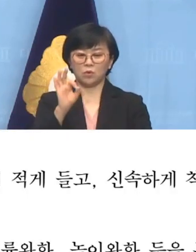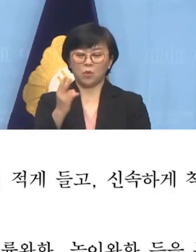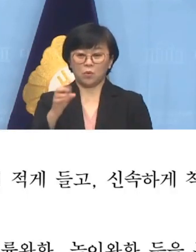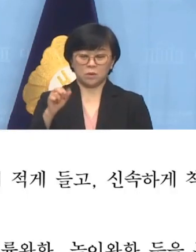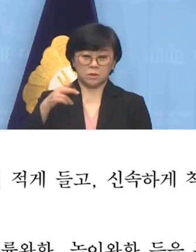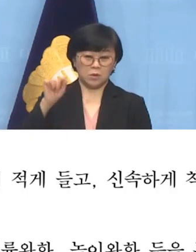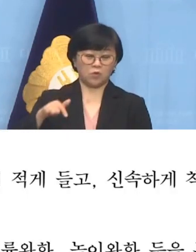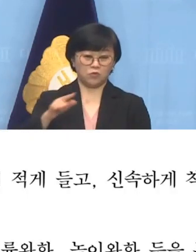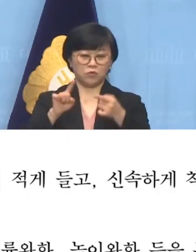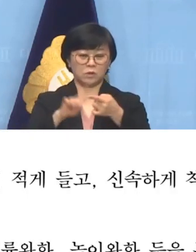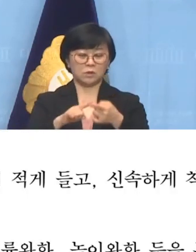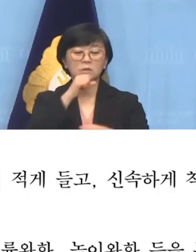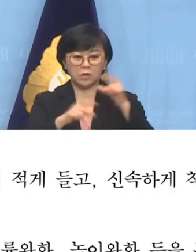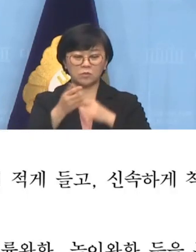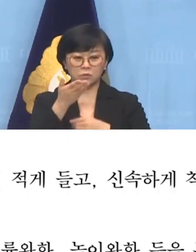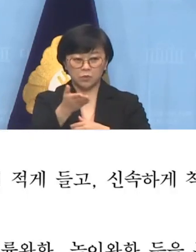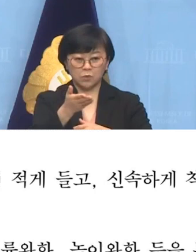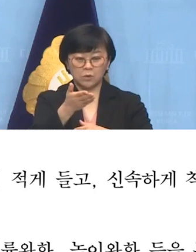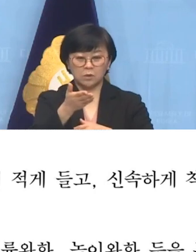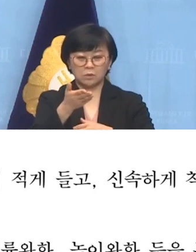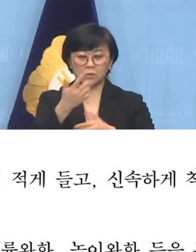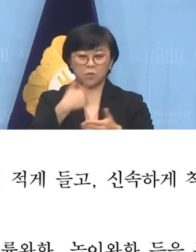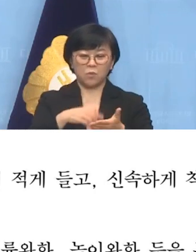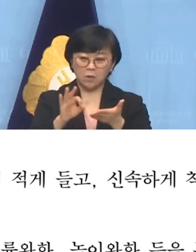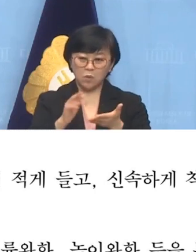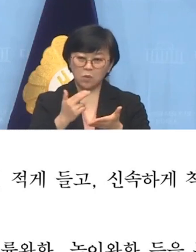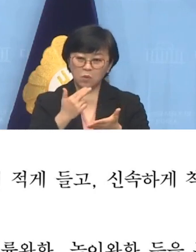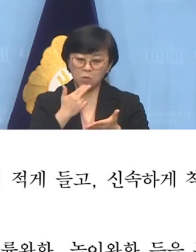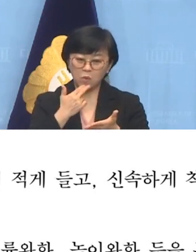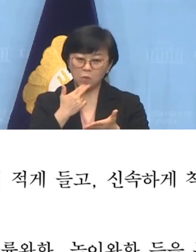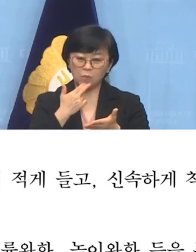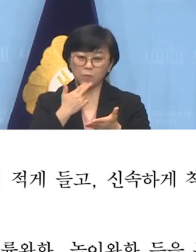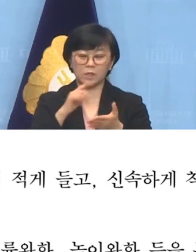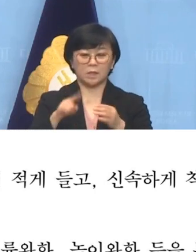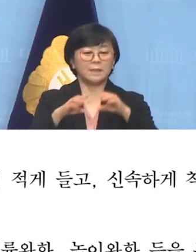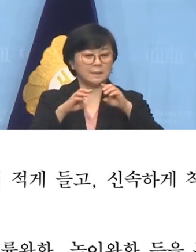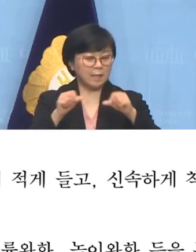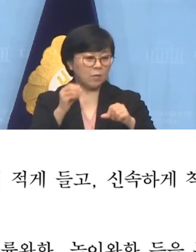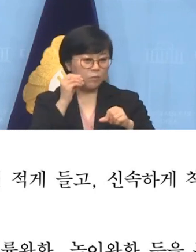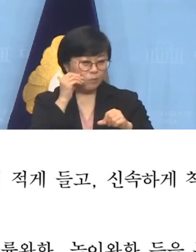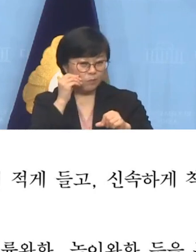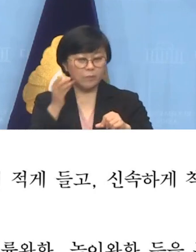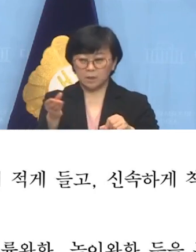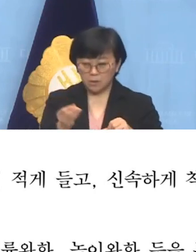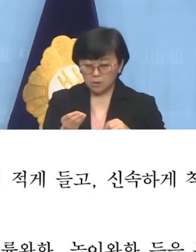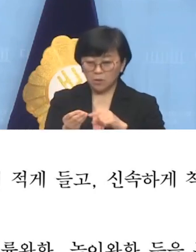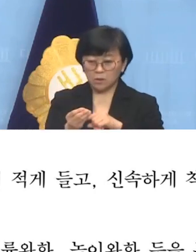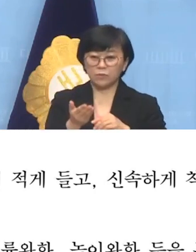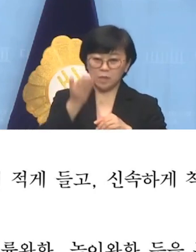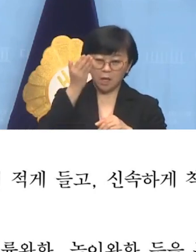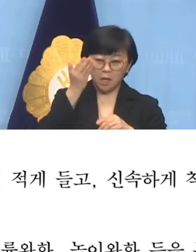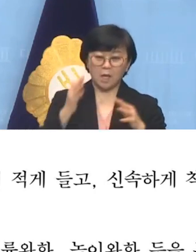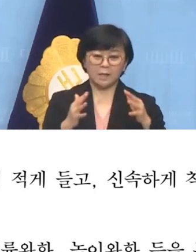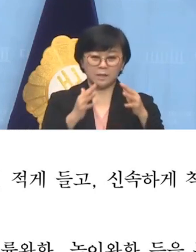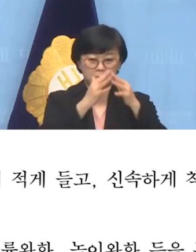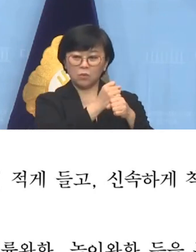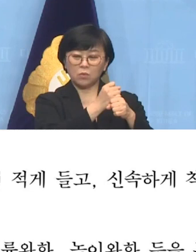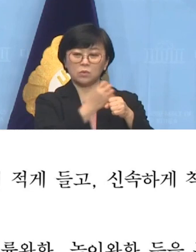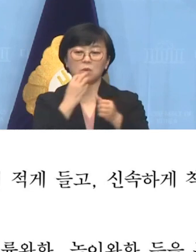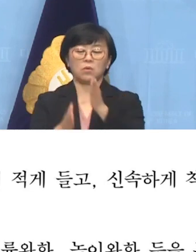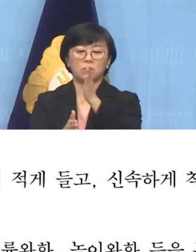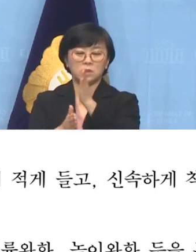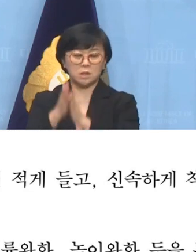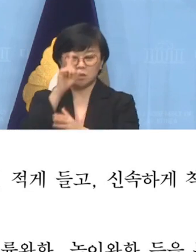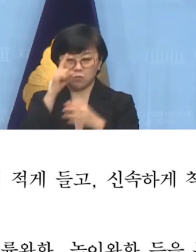용적률 인센티브를 부여를 해서 저이용 상태, 저활용 상태의 토지들을 임차한 다음에 그 위에 고밀 개발을 해서